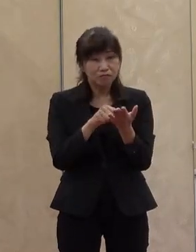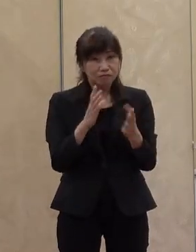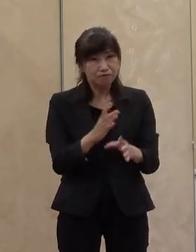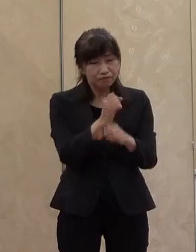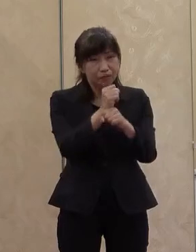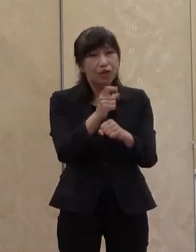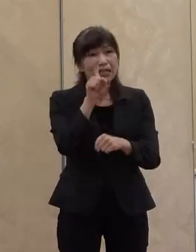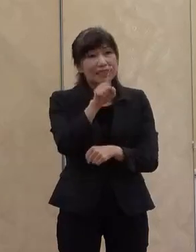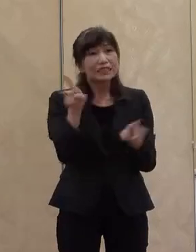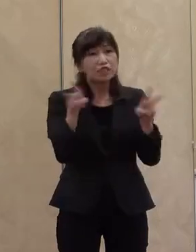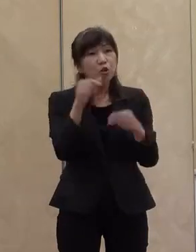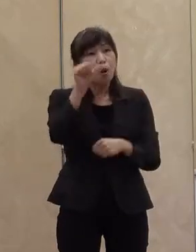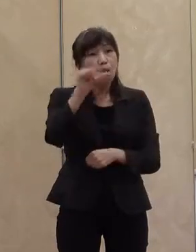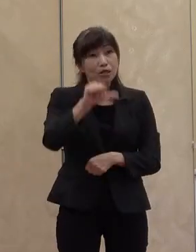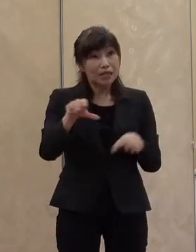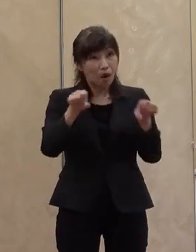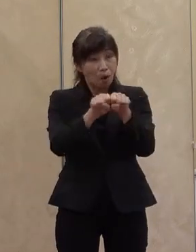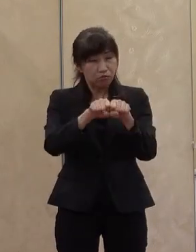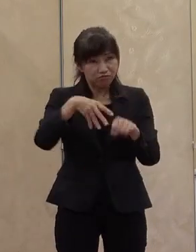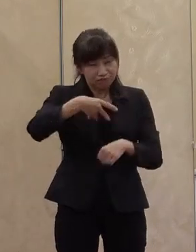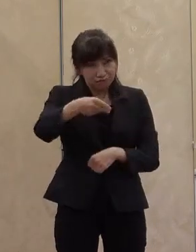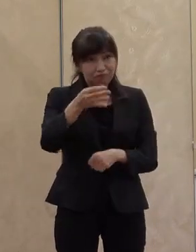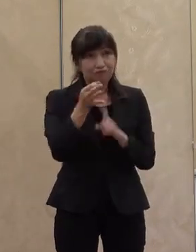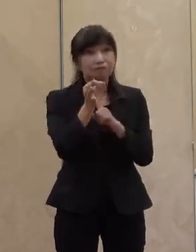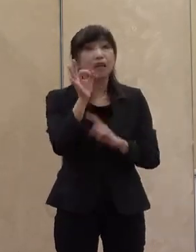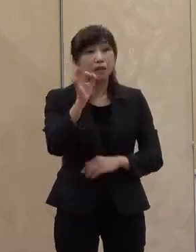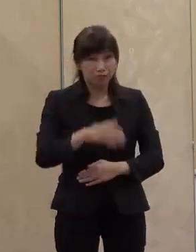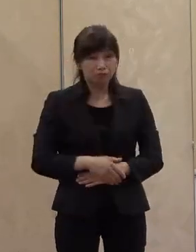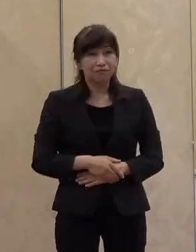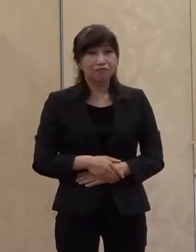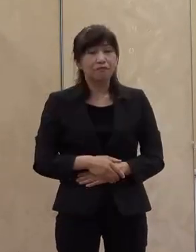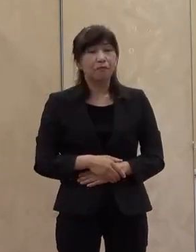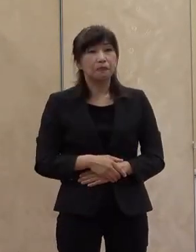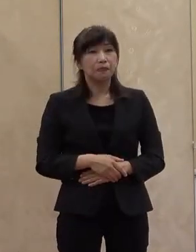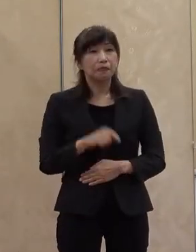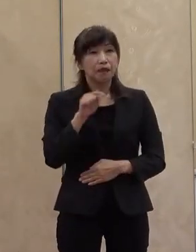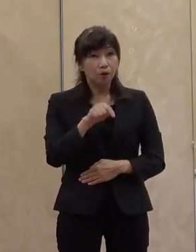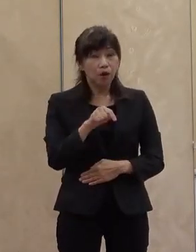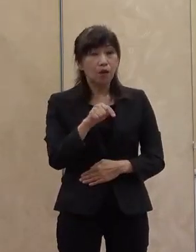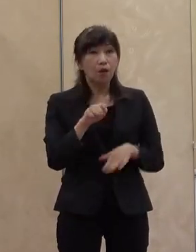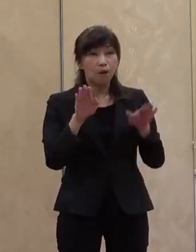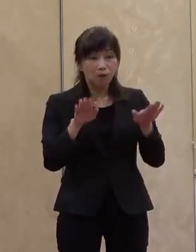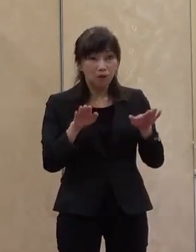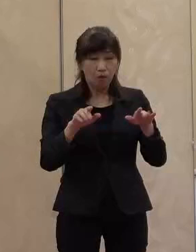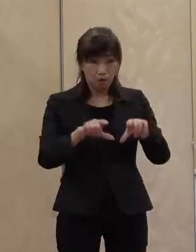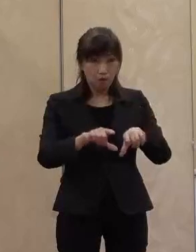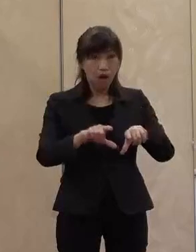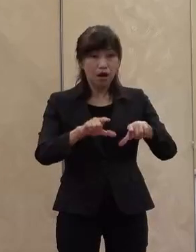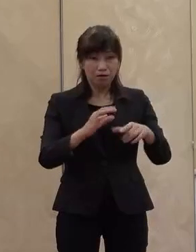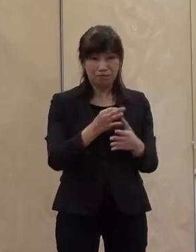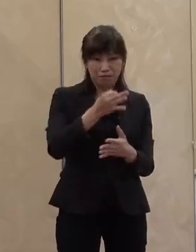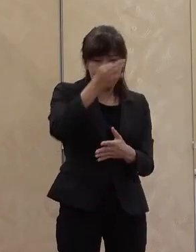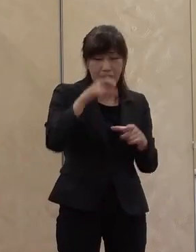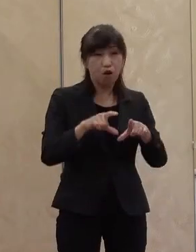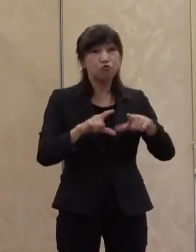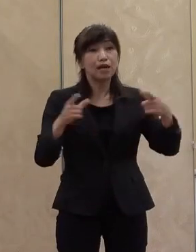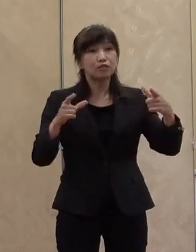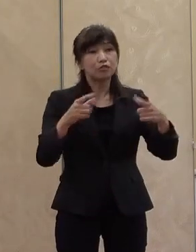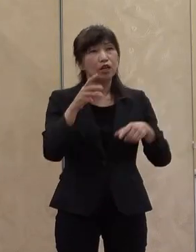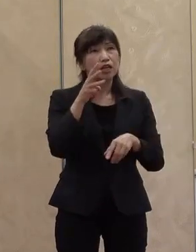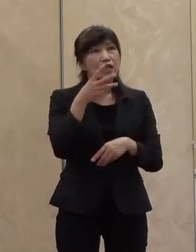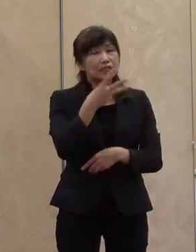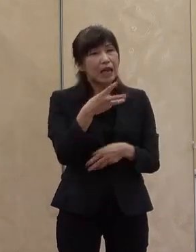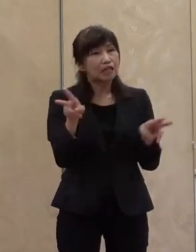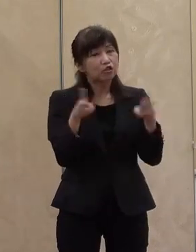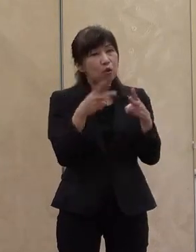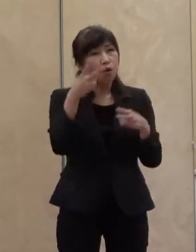円です。現在1兆5千億円の融資枠なので、これを3兆